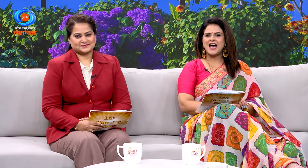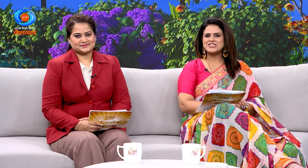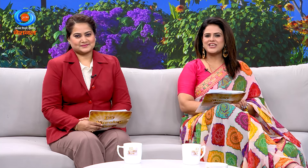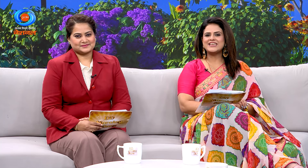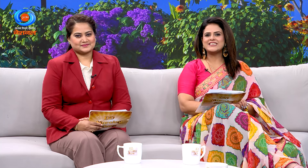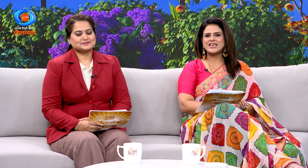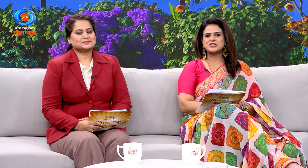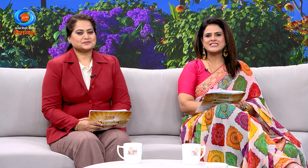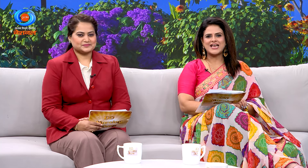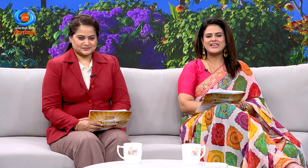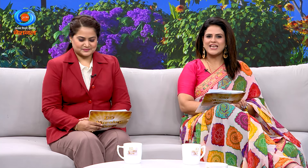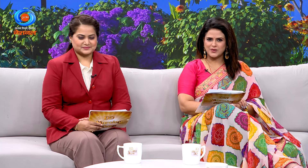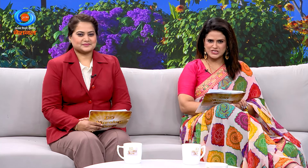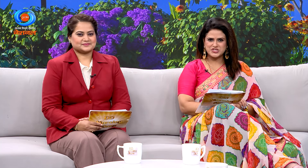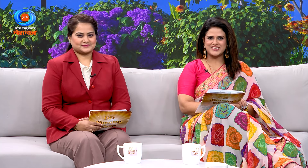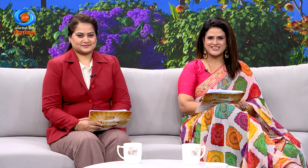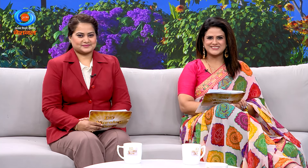है इंटरनेशनल साइन लैंग्वेज डे।